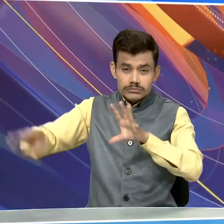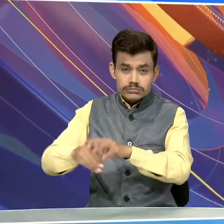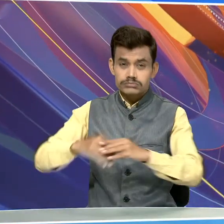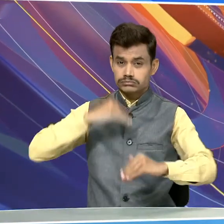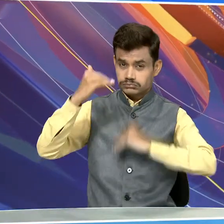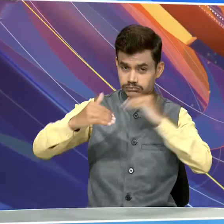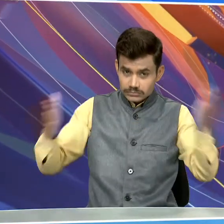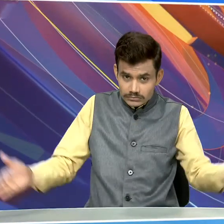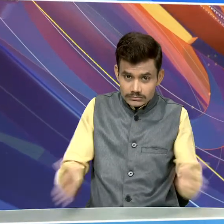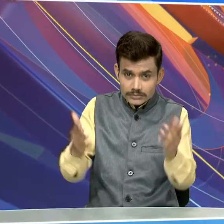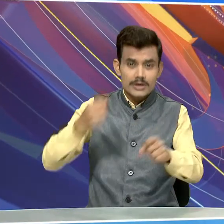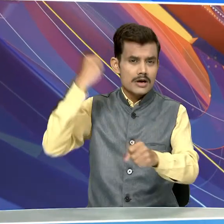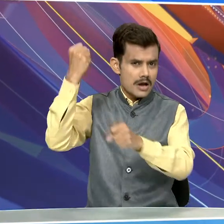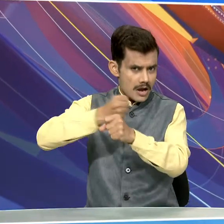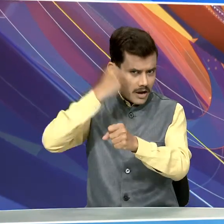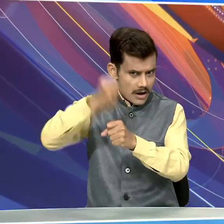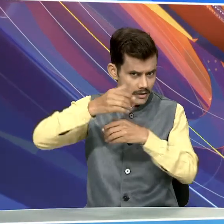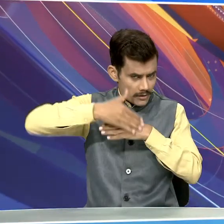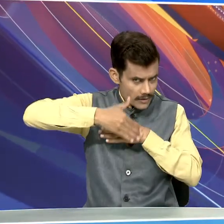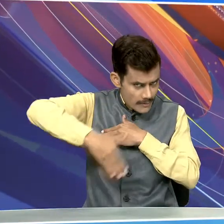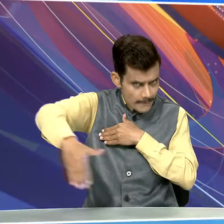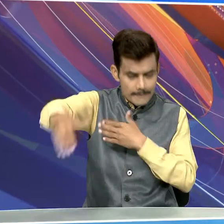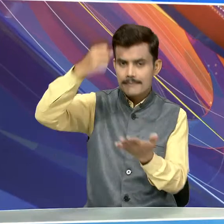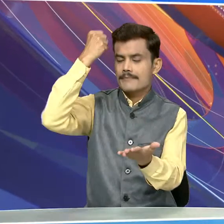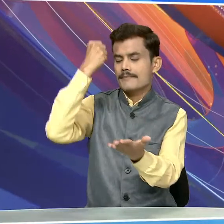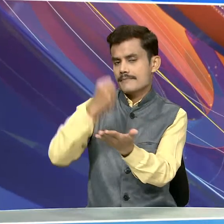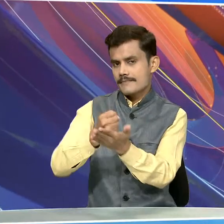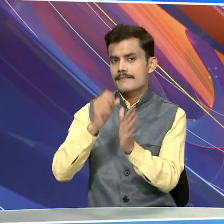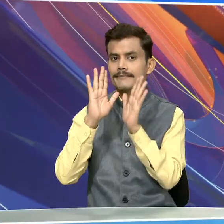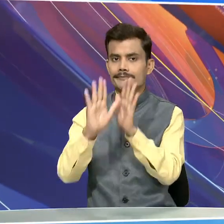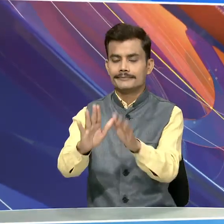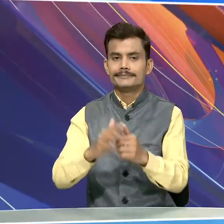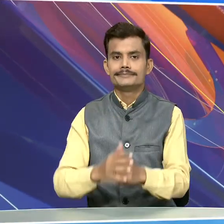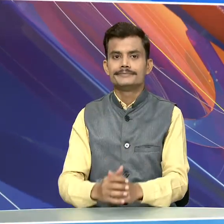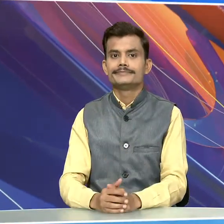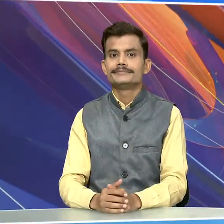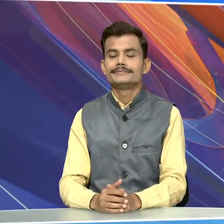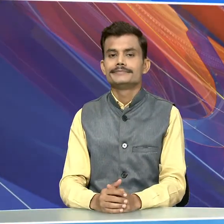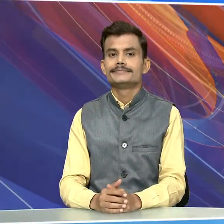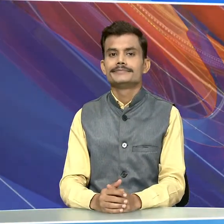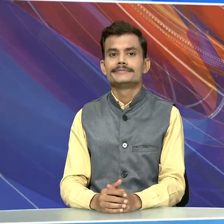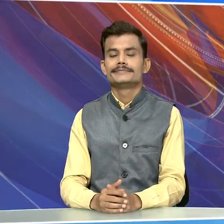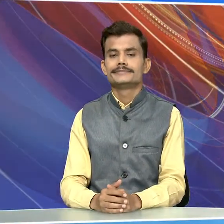के दृष्टिकोण के अनुसार काम करने के लिए प्रतिबद्ध हैं।